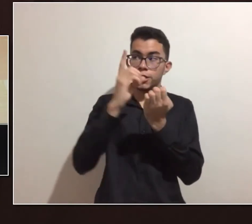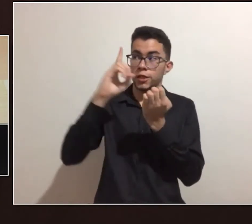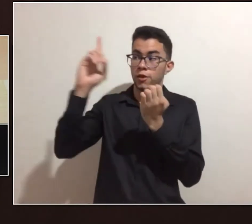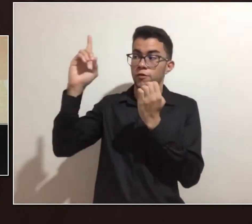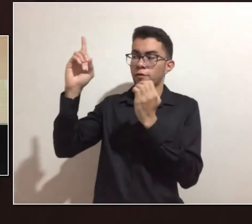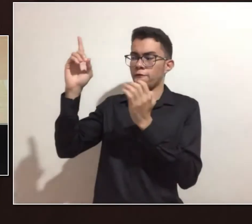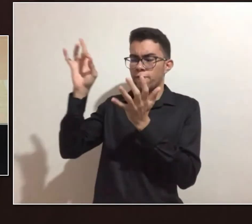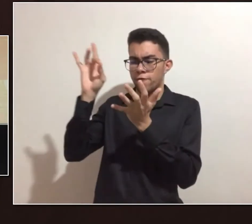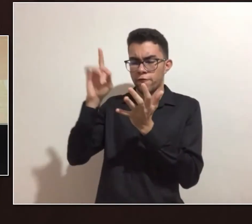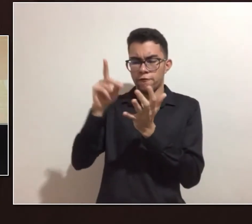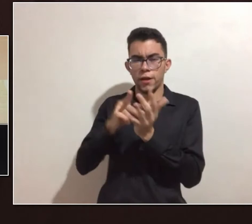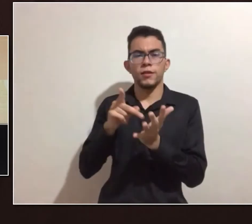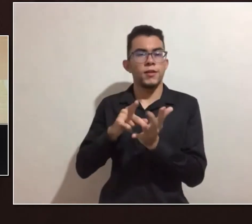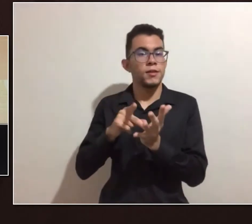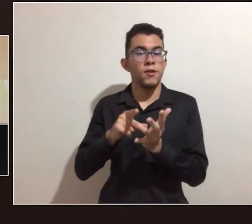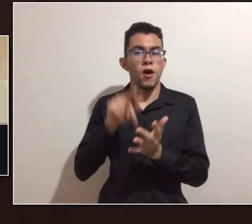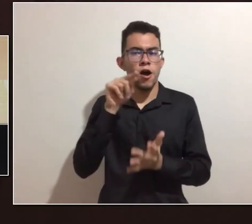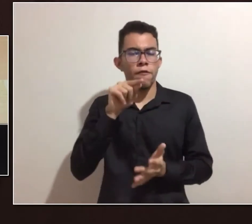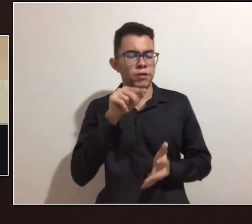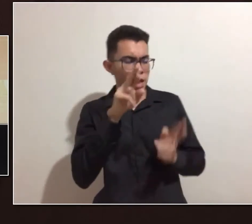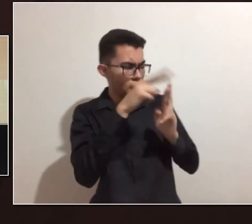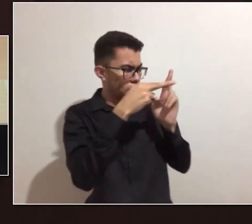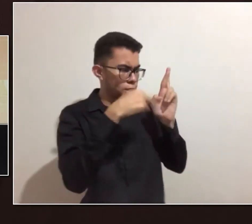Por isso, irmãos, você não está numa religião.